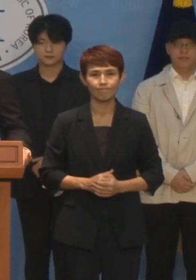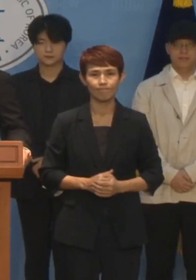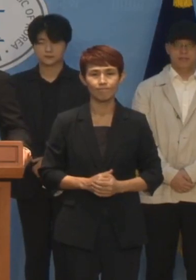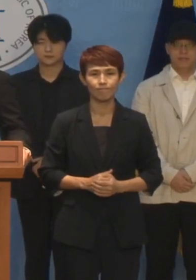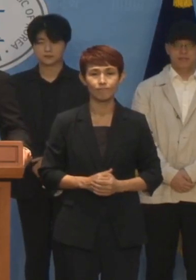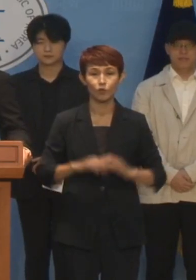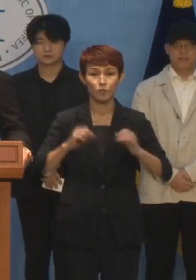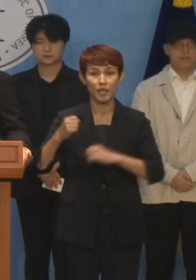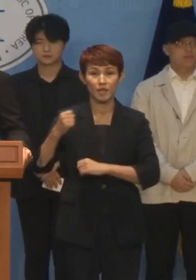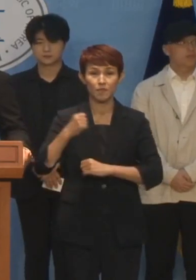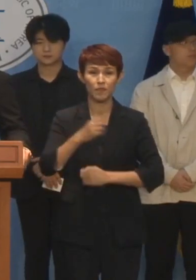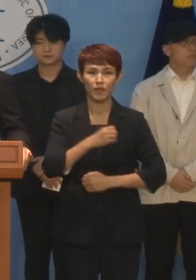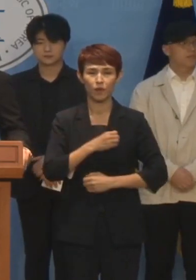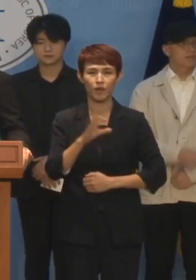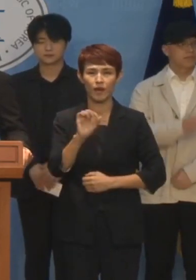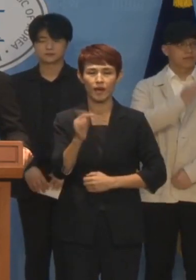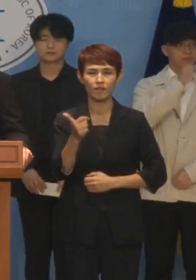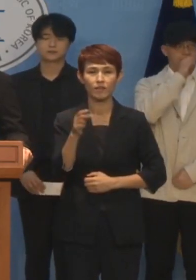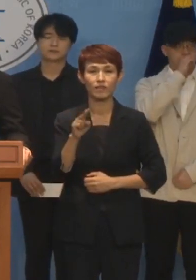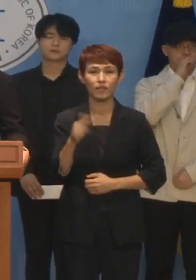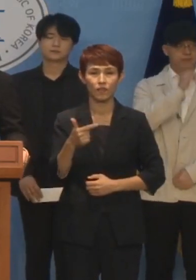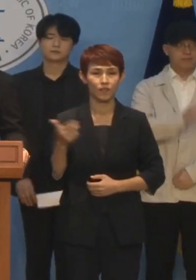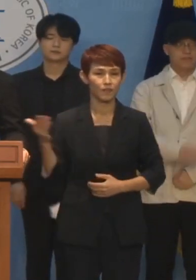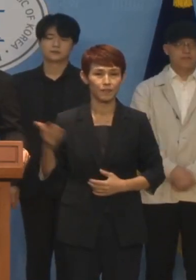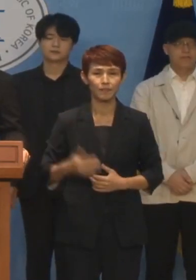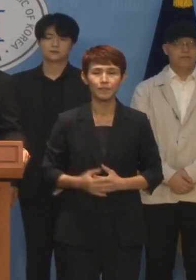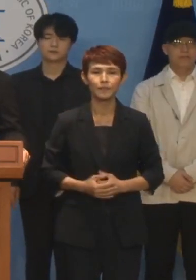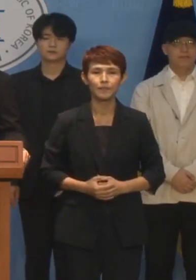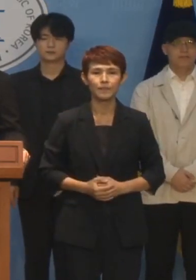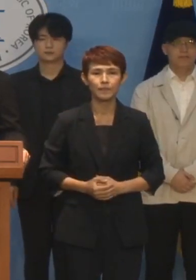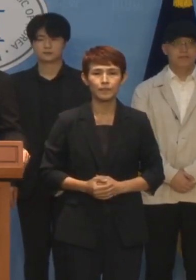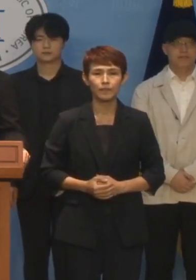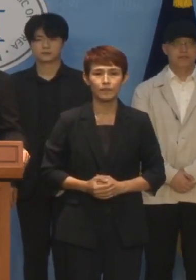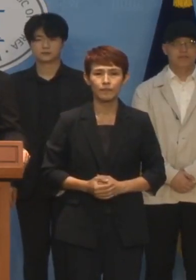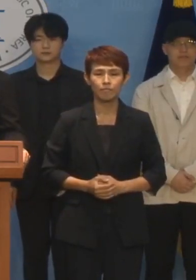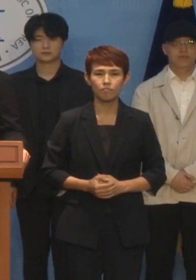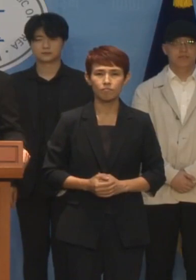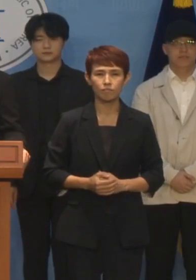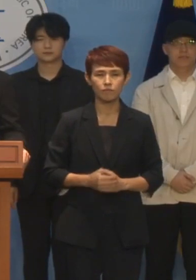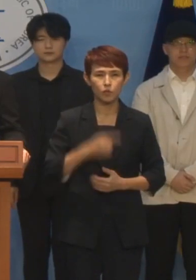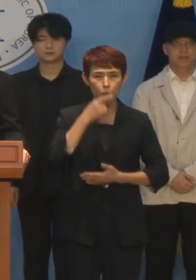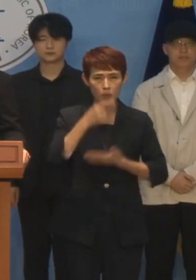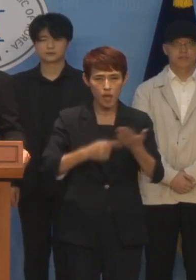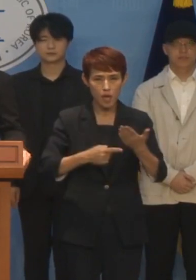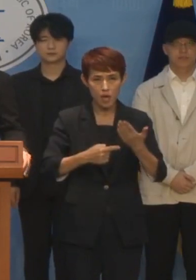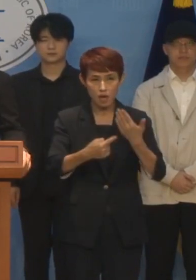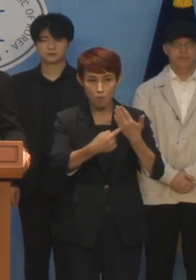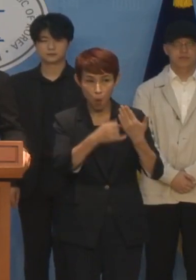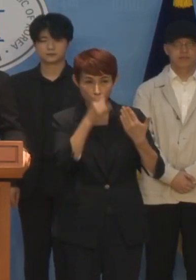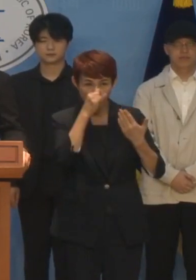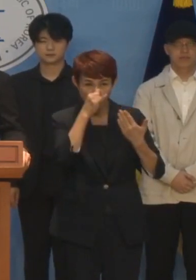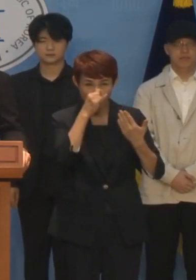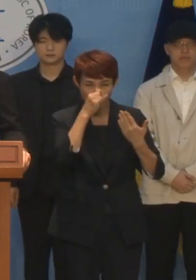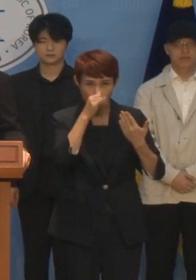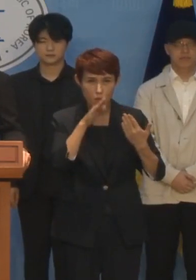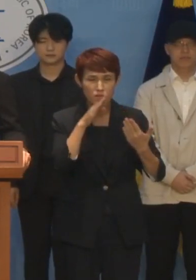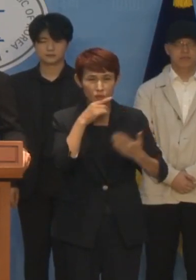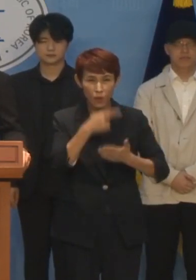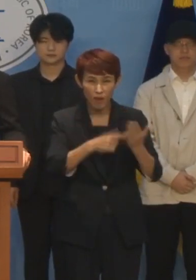국민의힘 당원 안현입니다. 알려진 리스크는 리스크가 아니다라고 하는 격언이